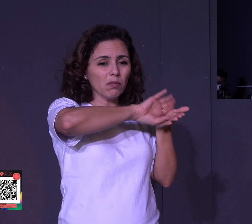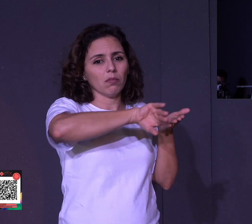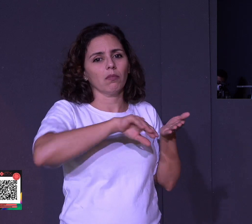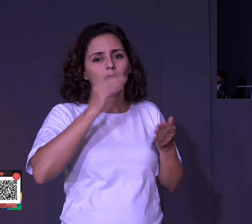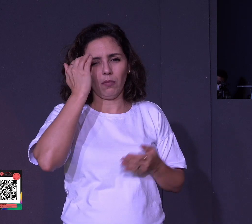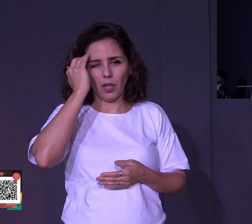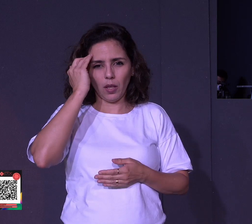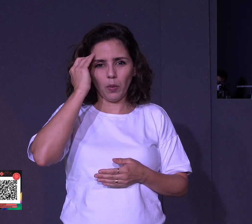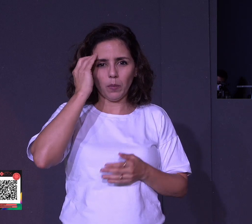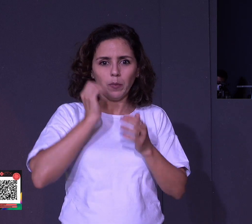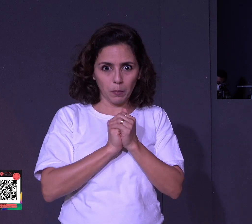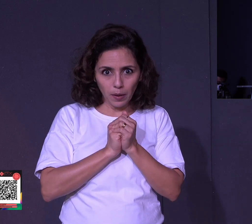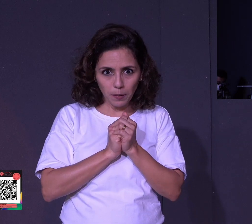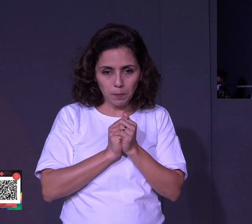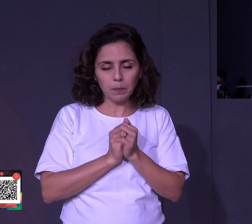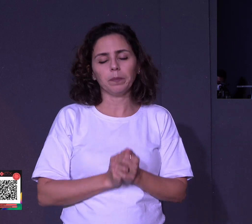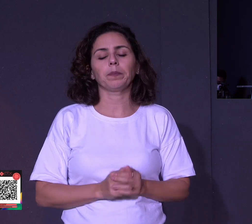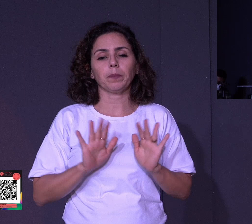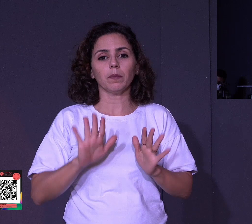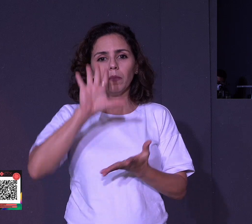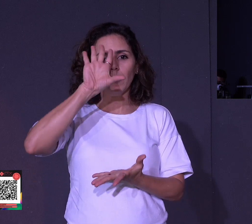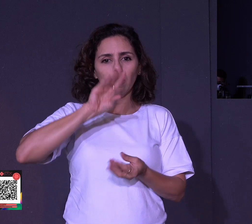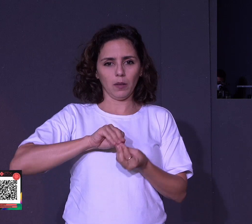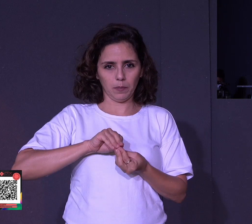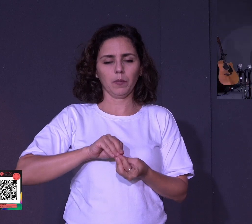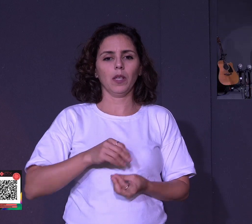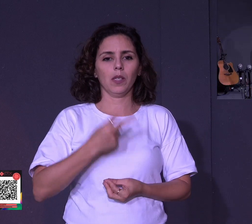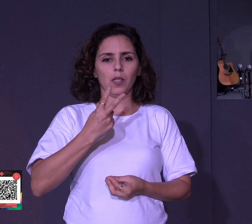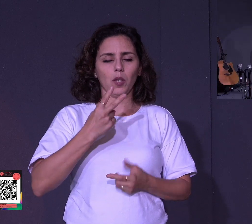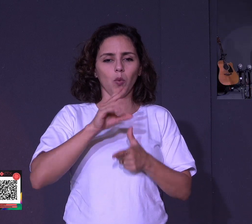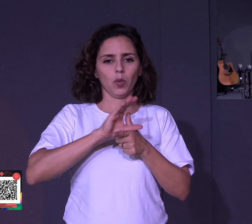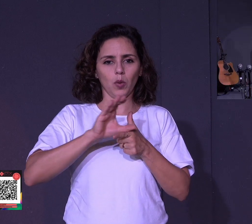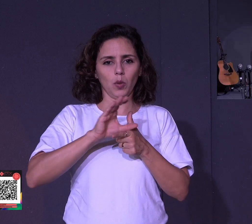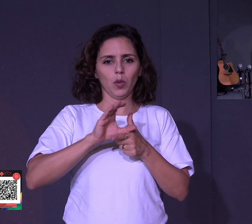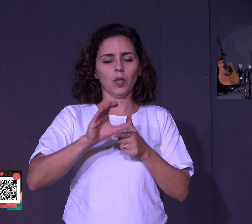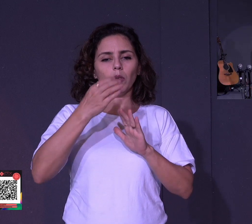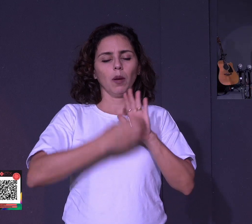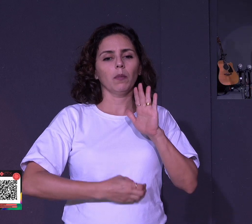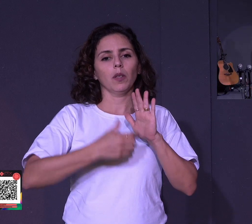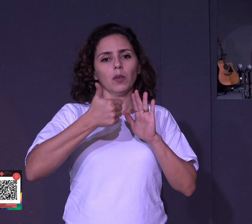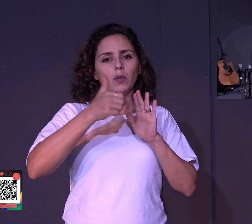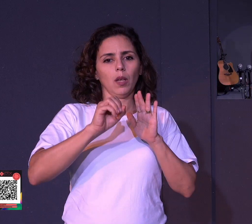gente encerrar. Abra aí. 2 Coríntios 10, verso 4 e 5.